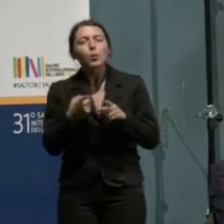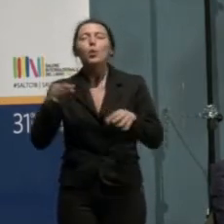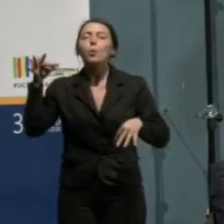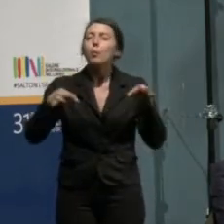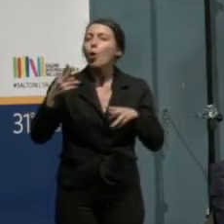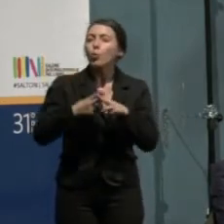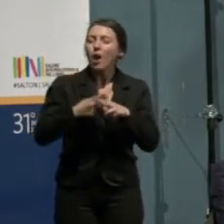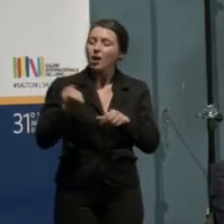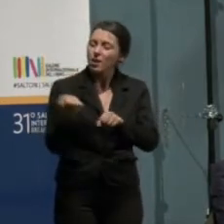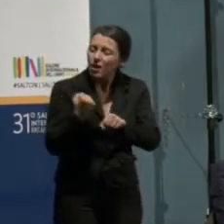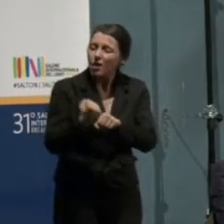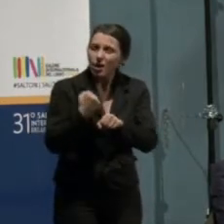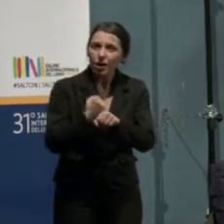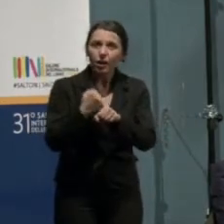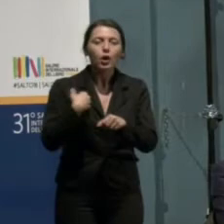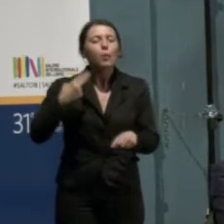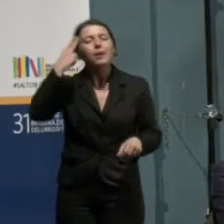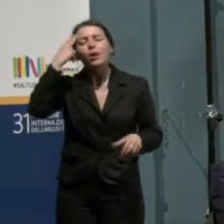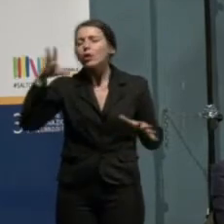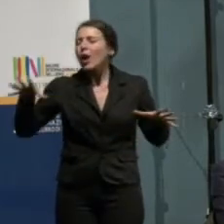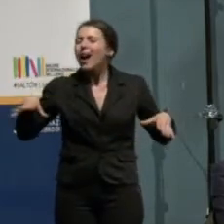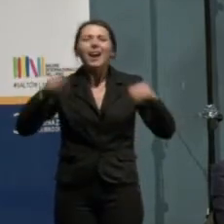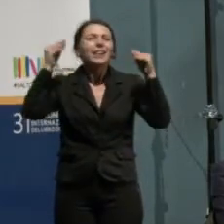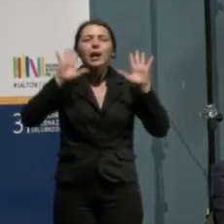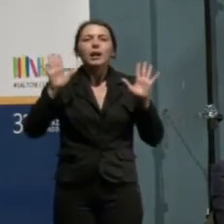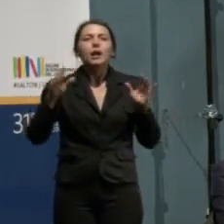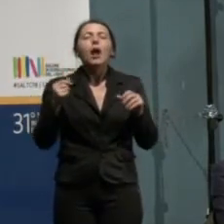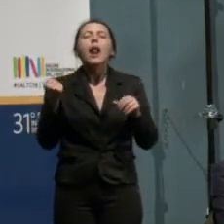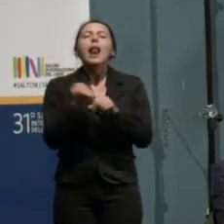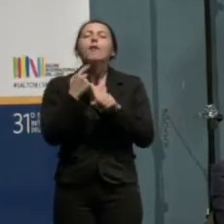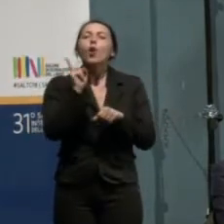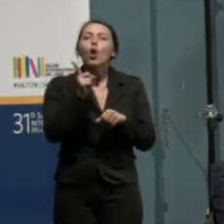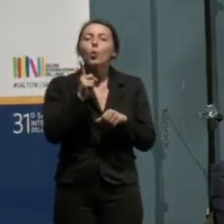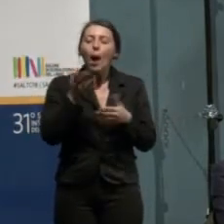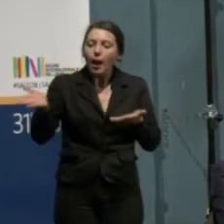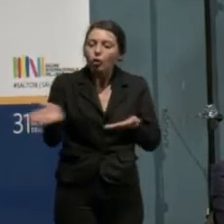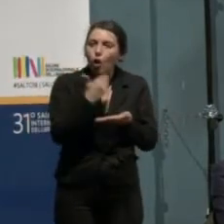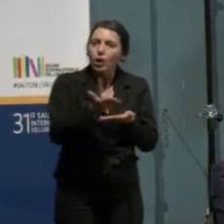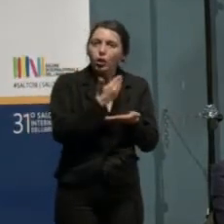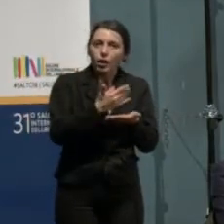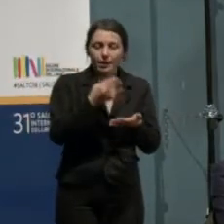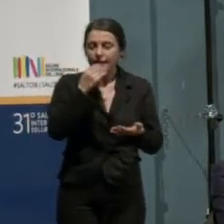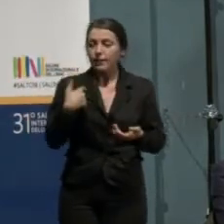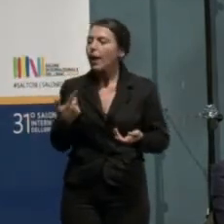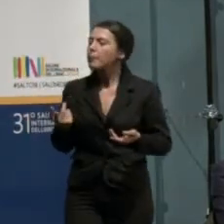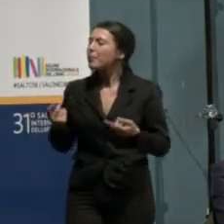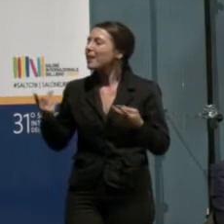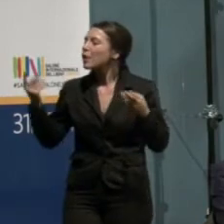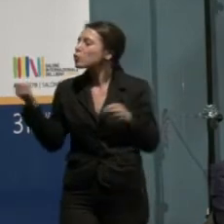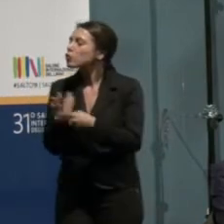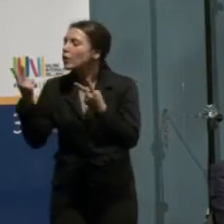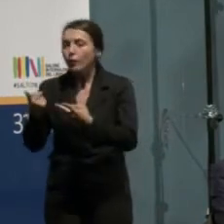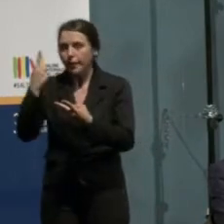roma che è per la prima volta da quando io mi ricordi ha fatto un'indagine per sottrazione cioè non avendo noi la possibilità di sapere esattamente da due